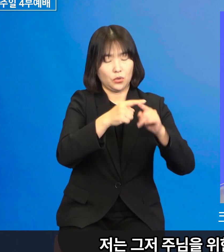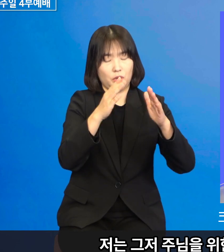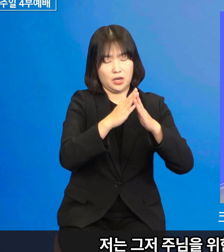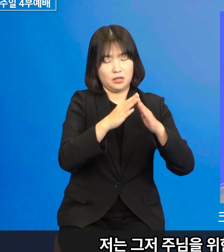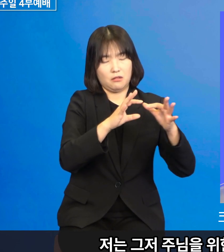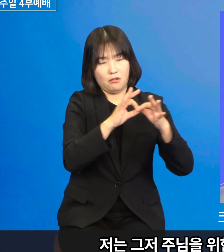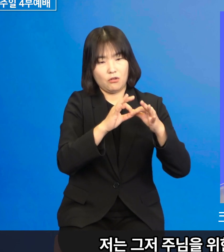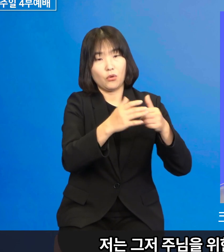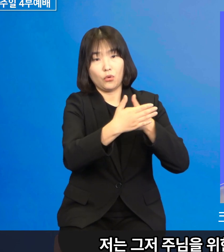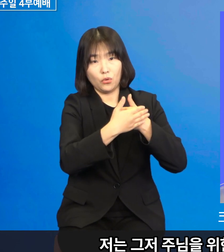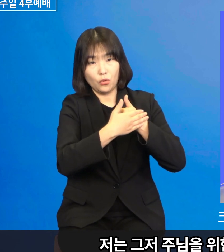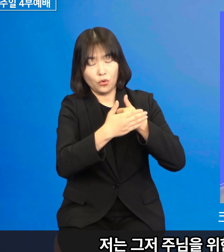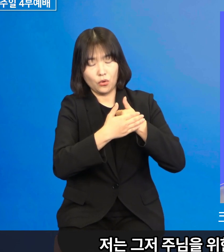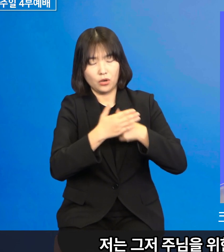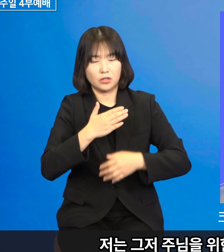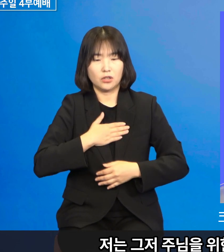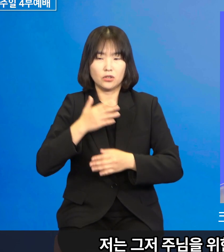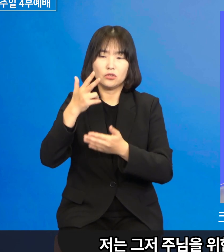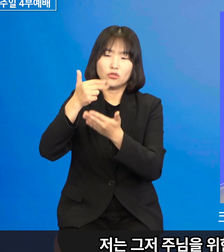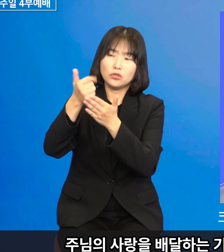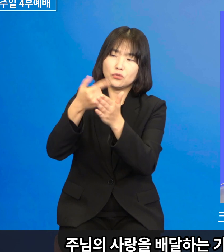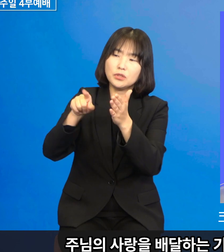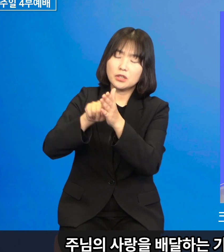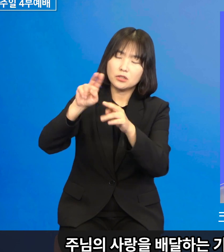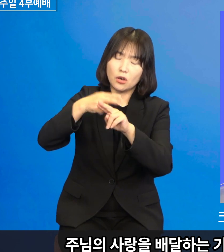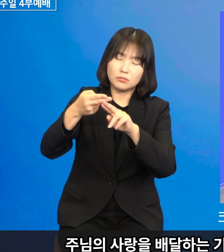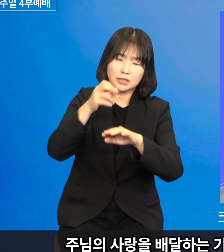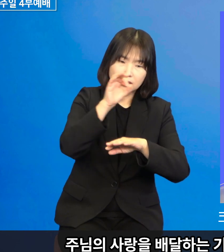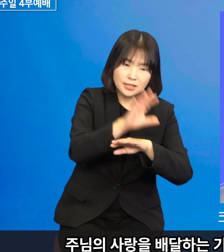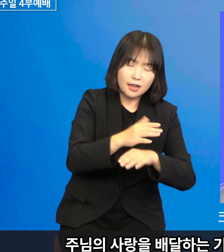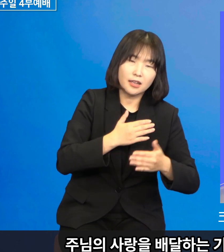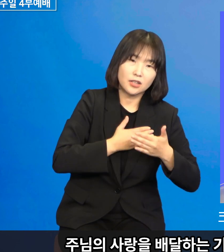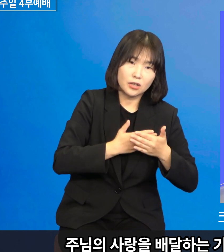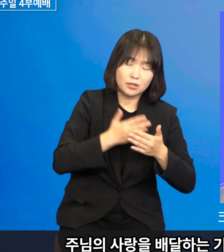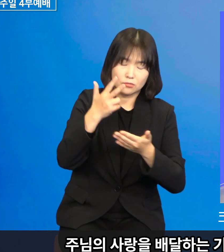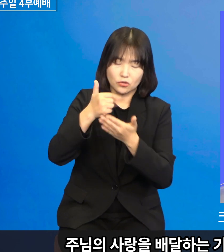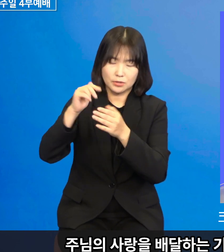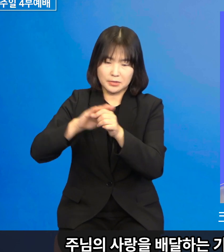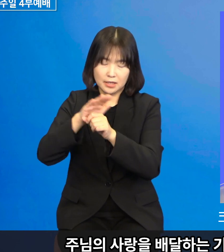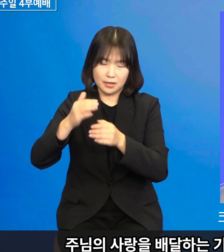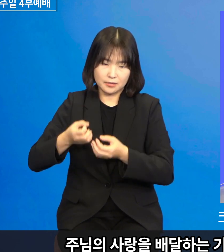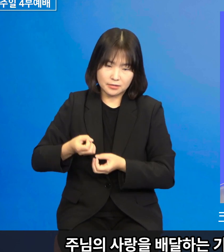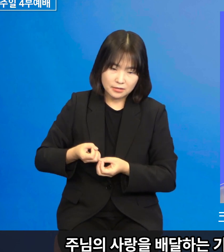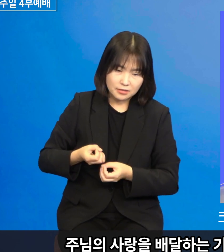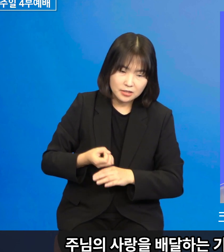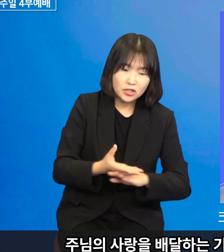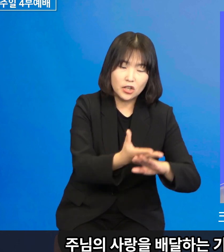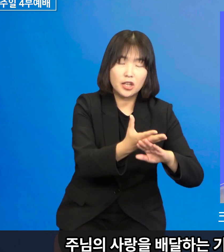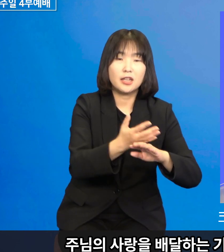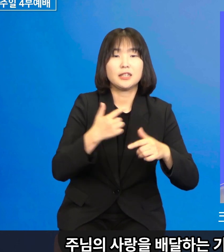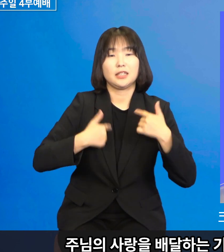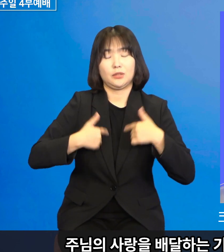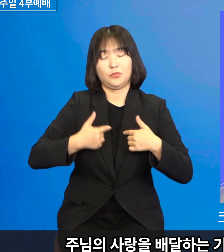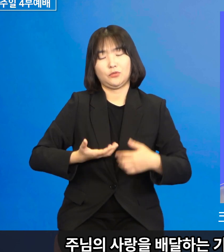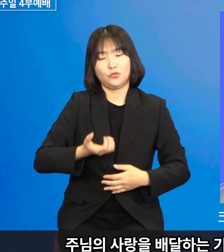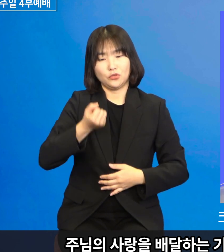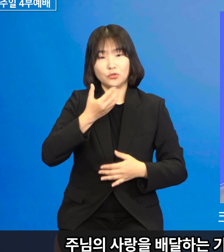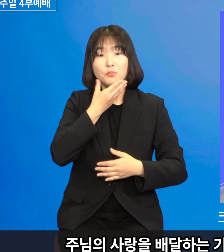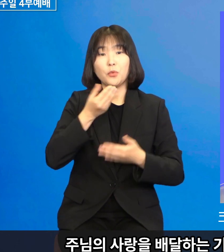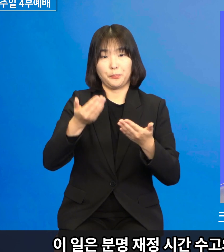그저 주님을 위한 선물을 사는 설레임과 주님의 사랑을 배달하는 기쁨만 누리는 복을